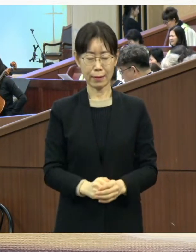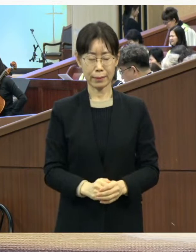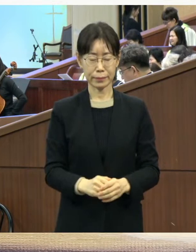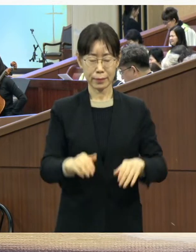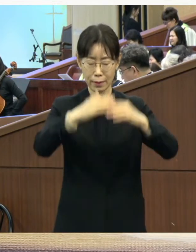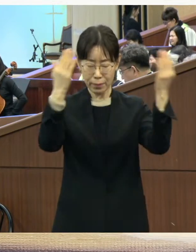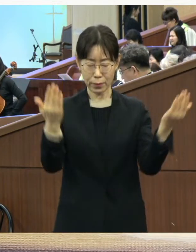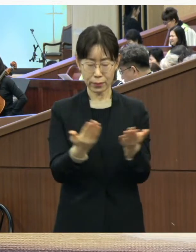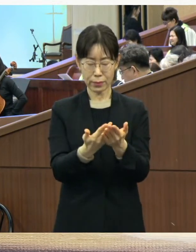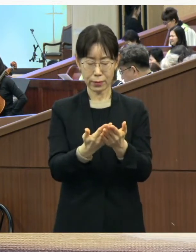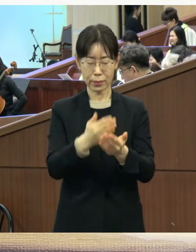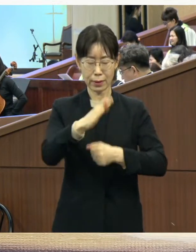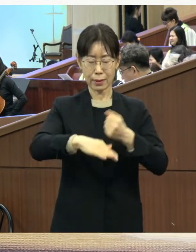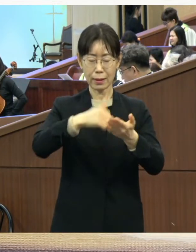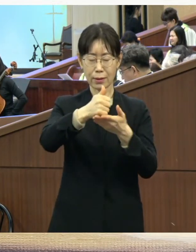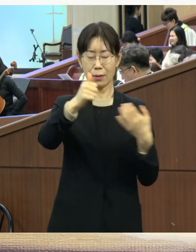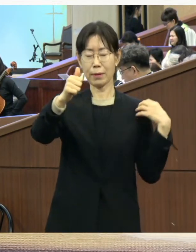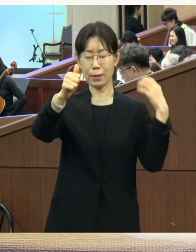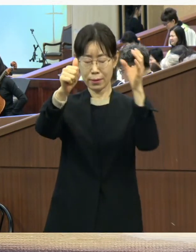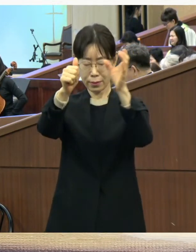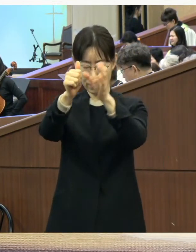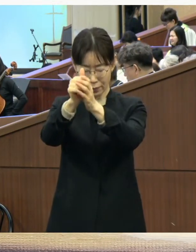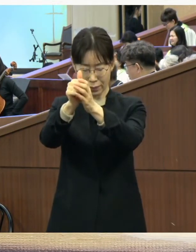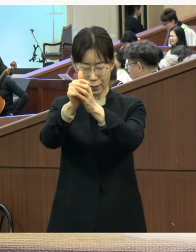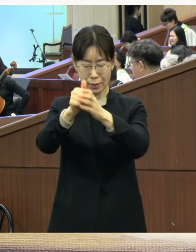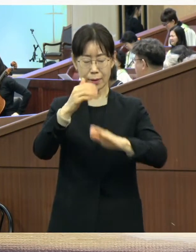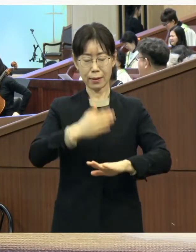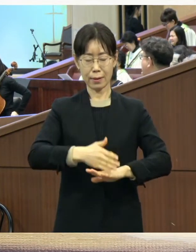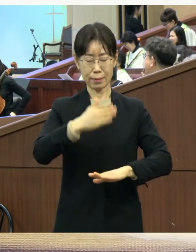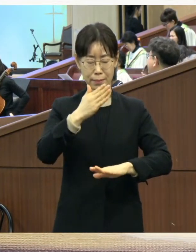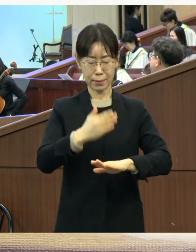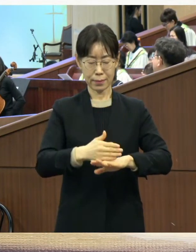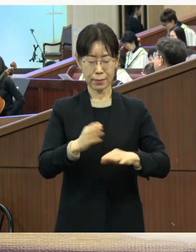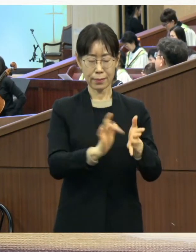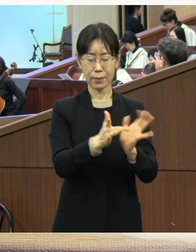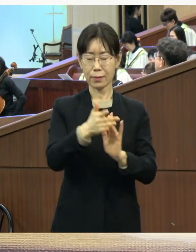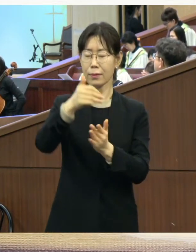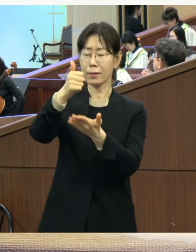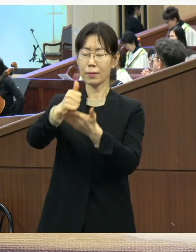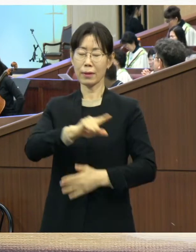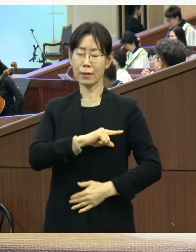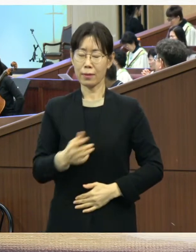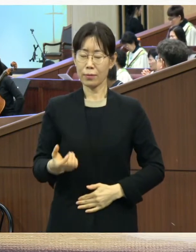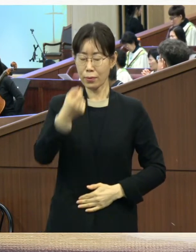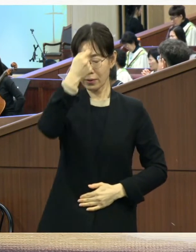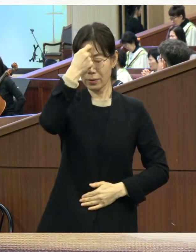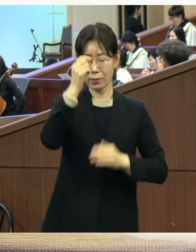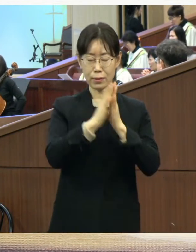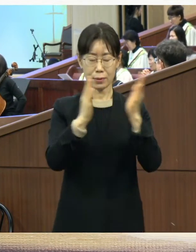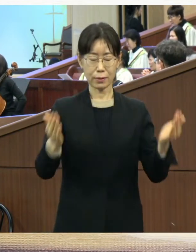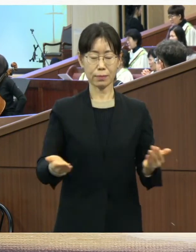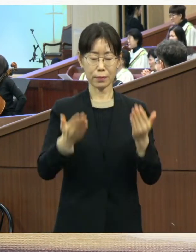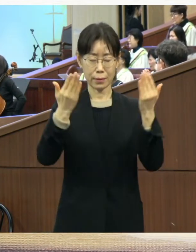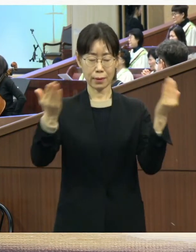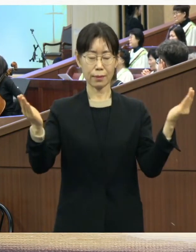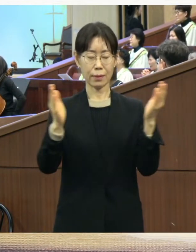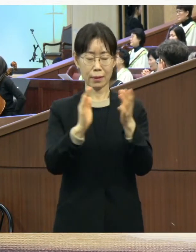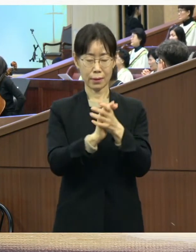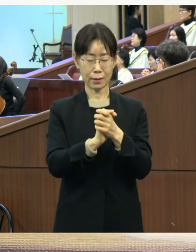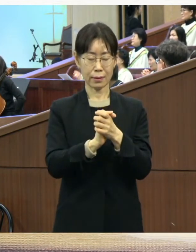모든 것 주님의 손에 의탁하옵고 감사드리며 예수님의 이름으로 기도하옵나이다. 아멘.